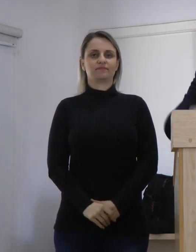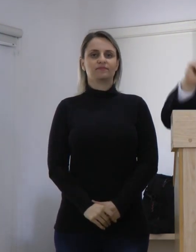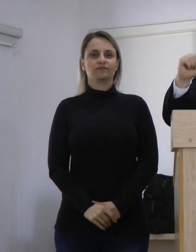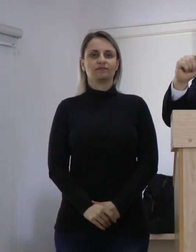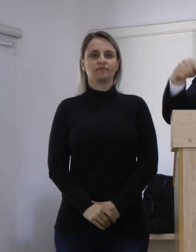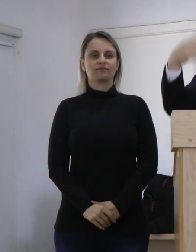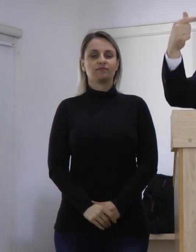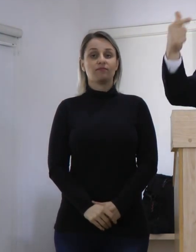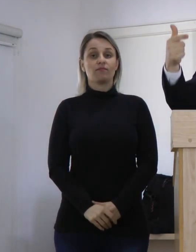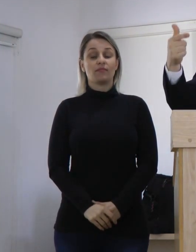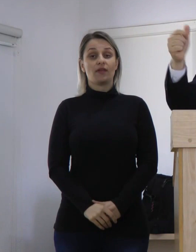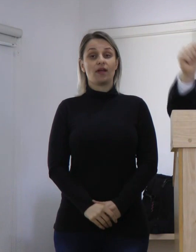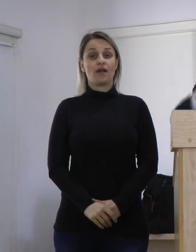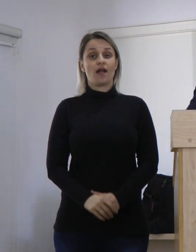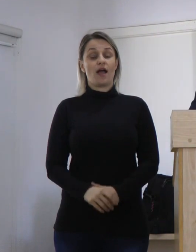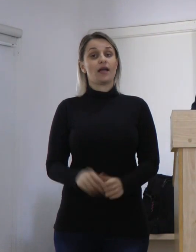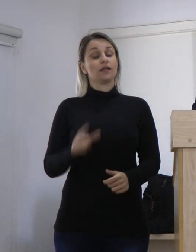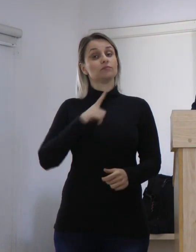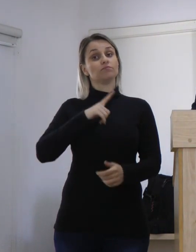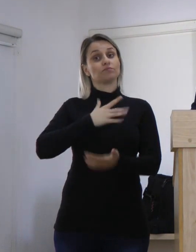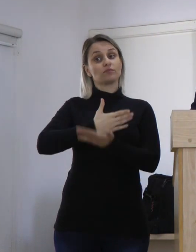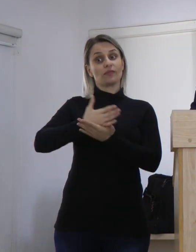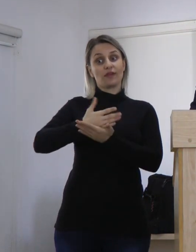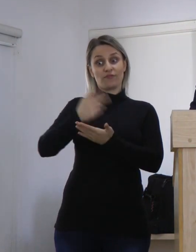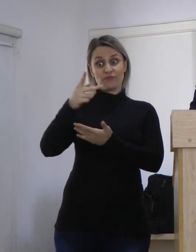E para sua felicidade ele se tornou espírita.